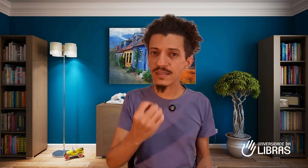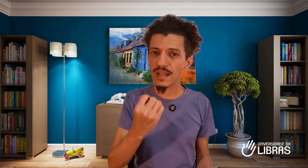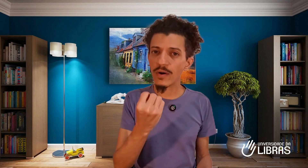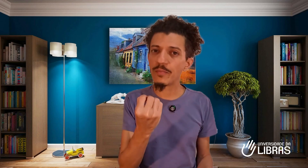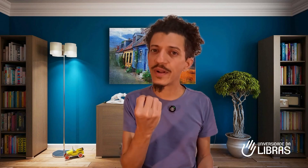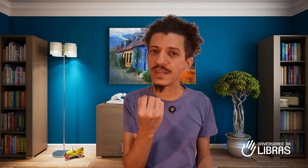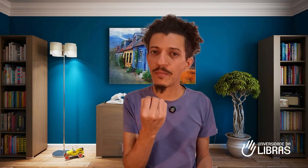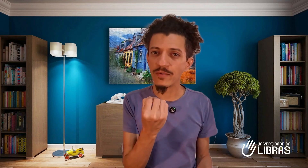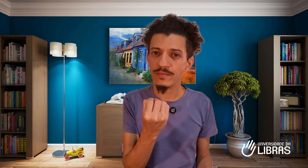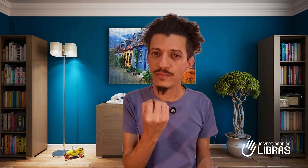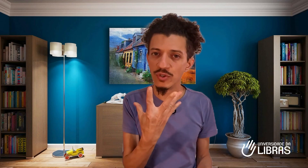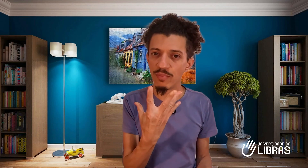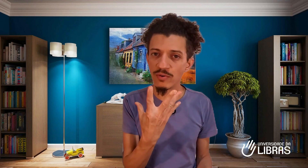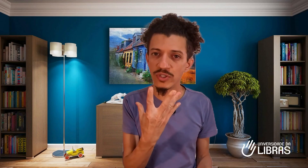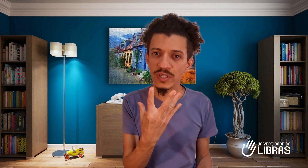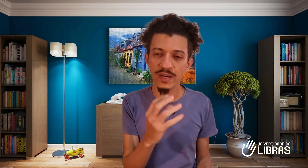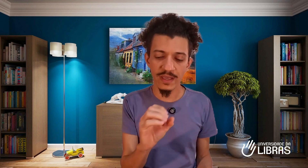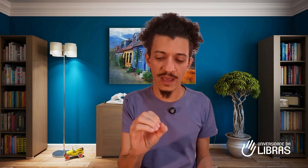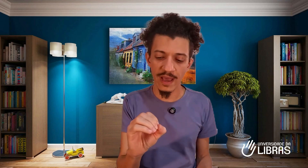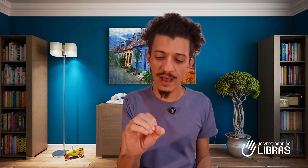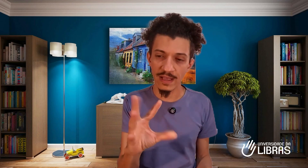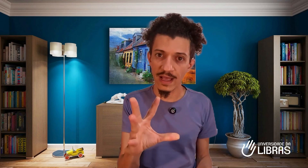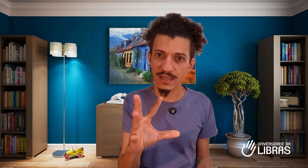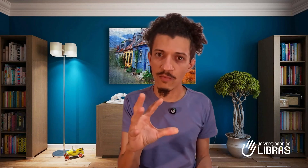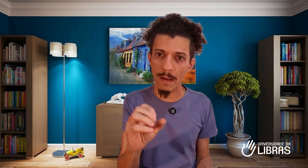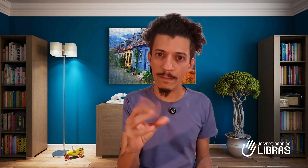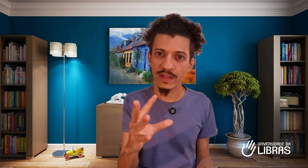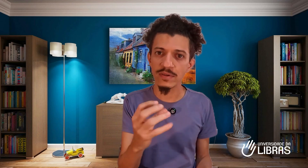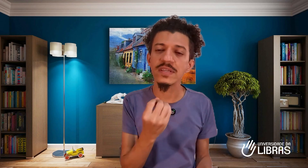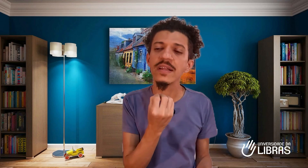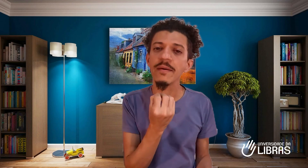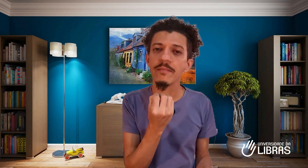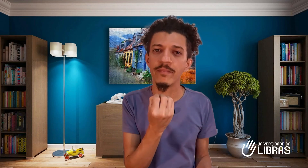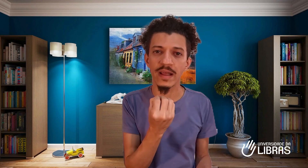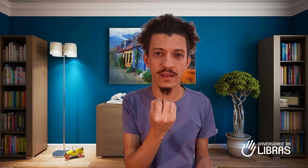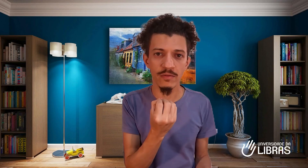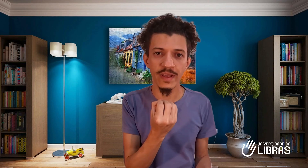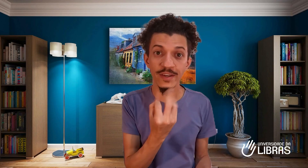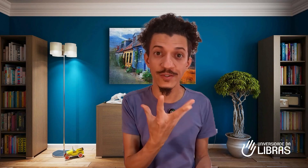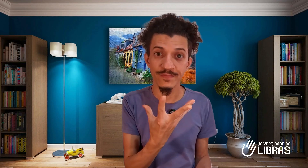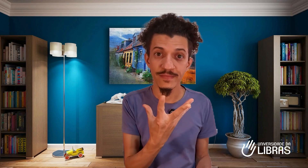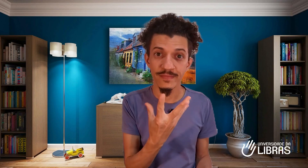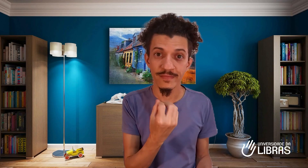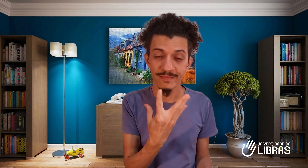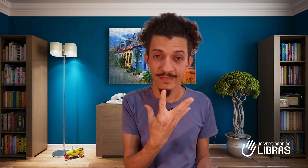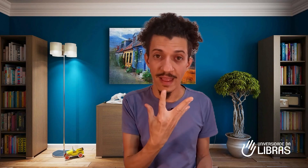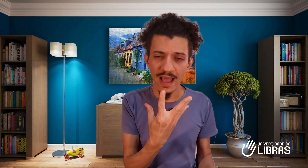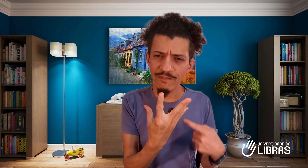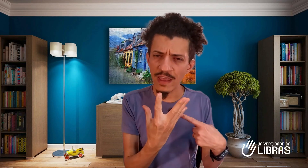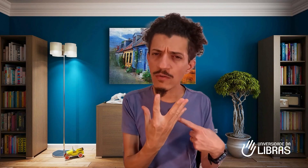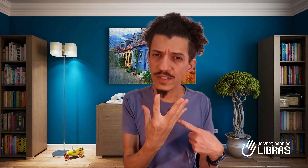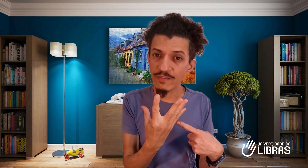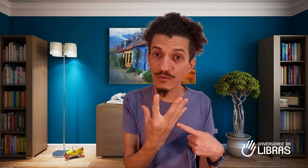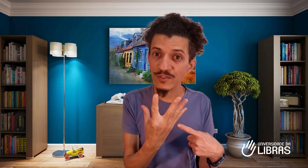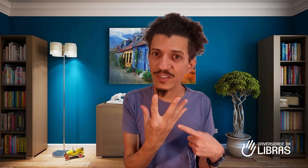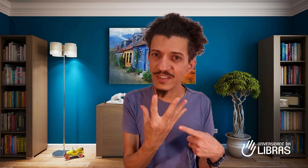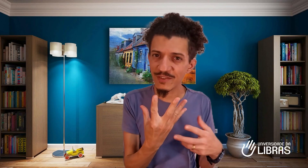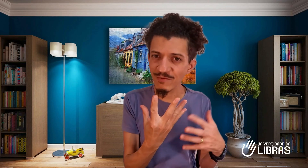aqui, por exemplo, de bom dia, que é essa mão abrindo assim, né, perto aqui do queixo, ele vem inclusive de um